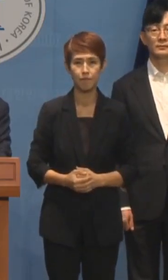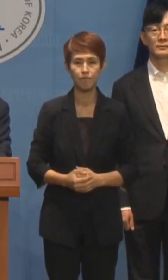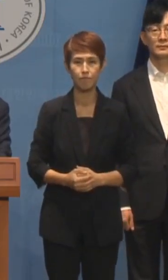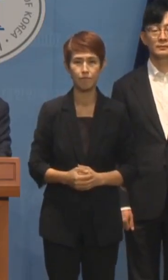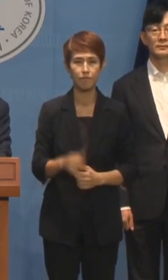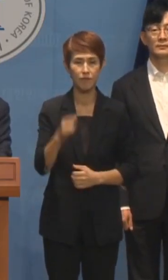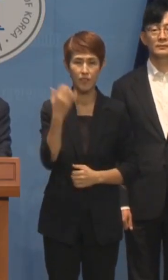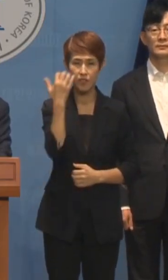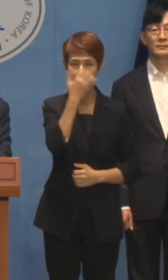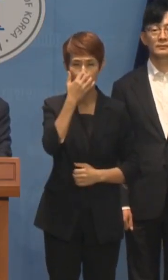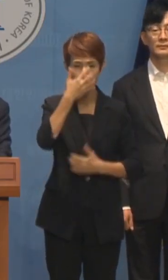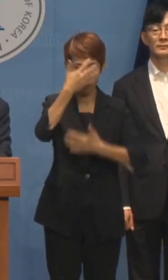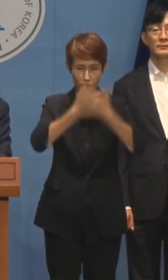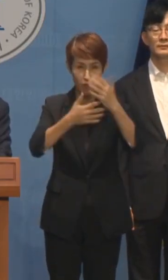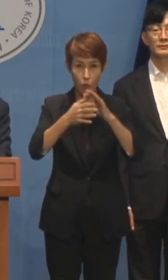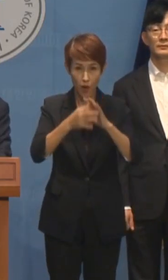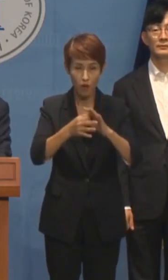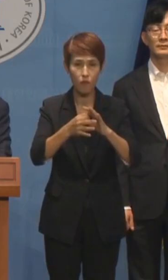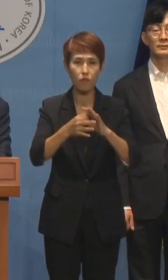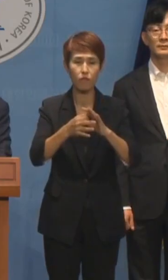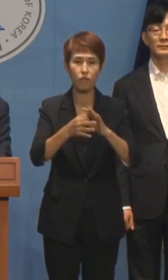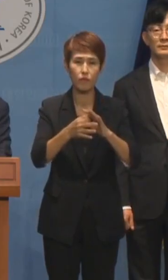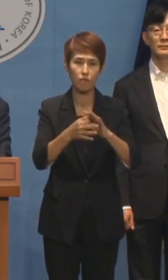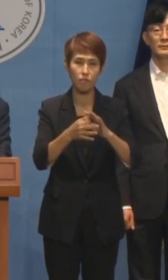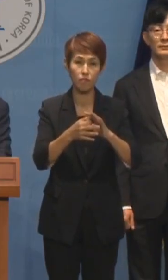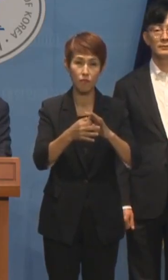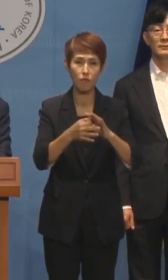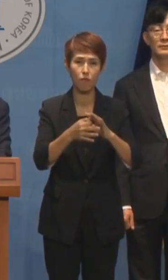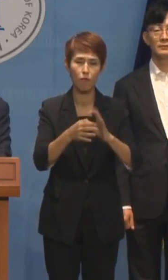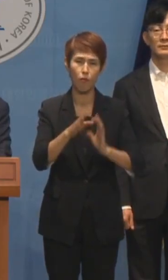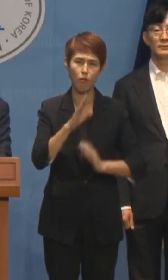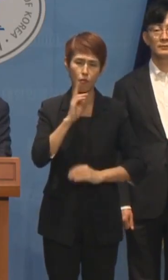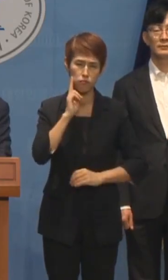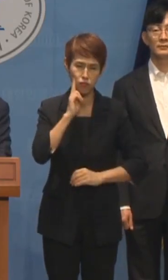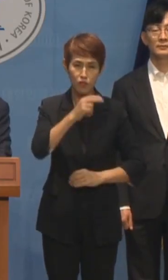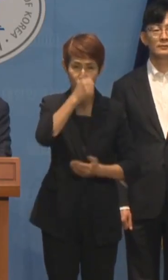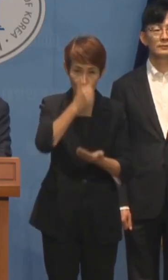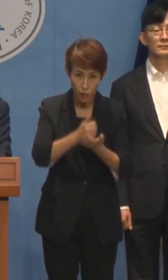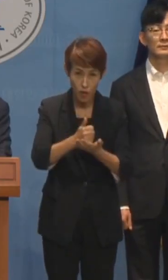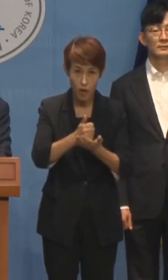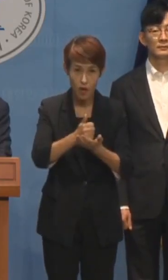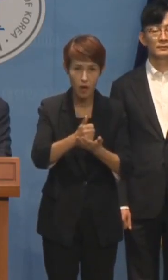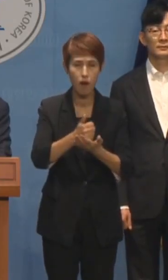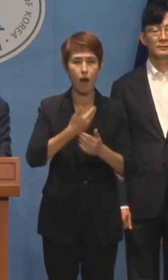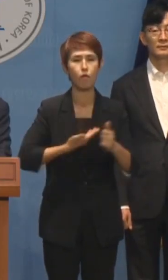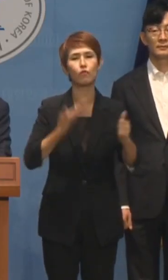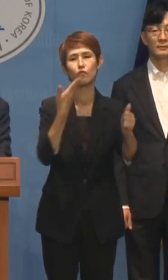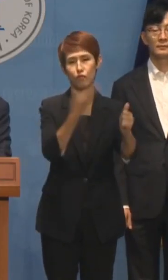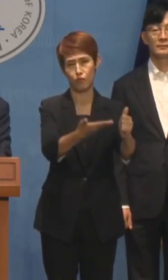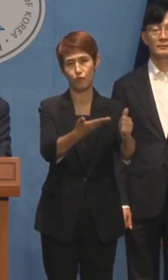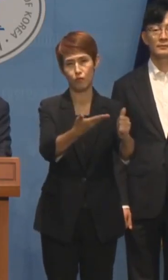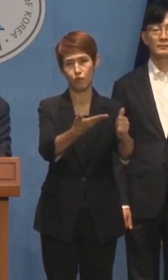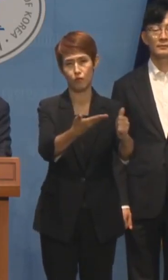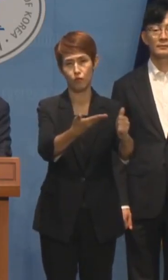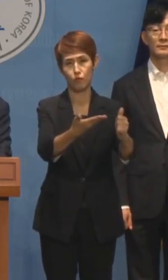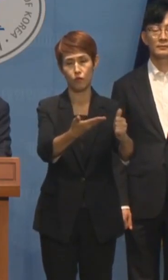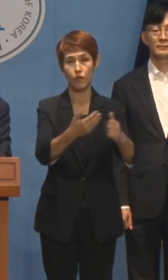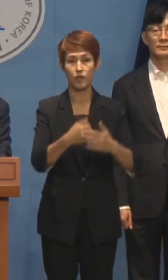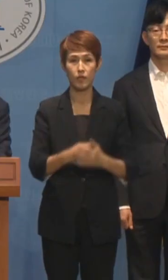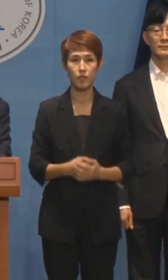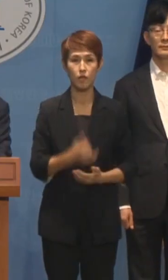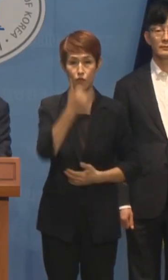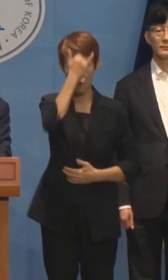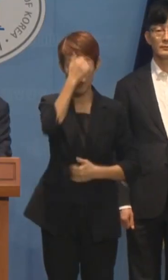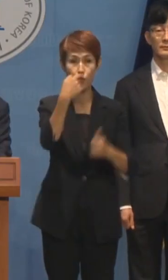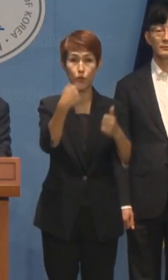딥페이크 성적 허위 영상물이 심각한 범죄 행위임을 인식하도록 디지털 윤리